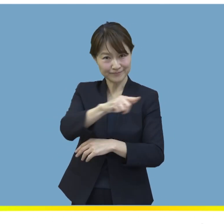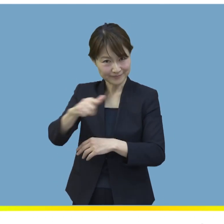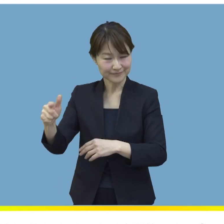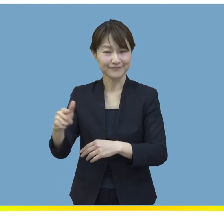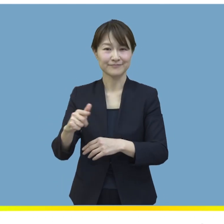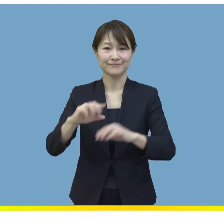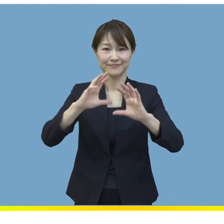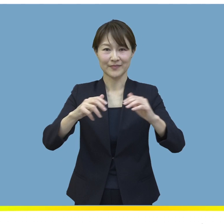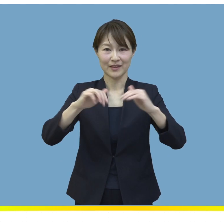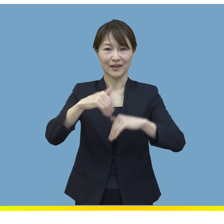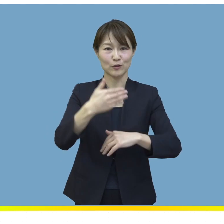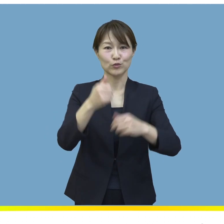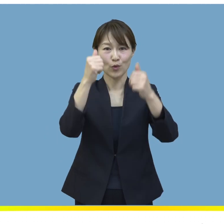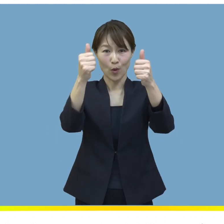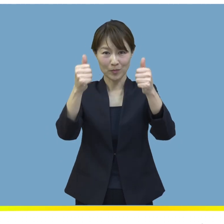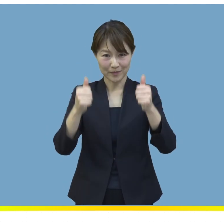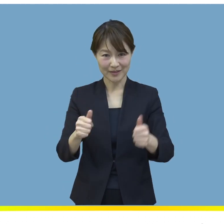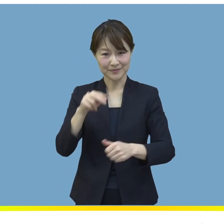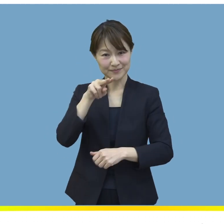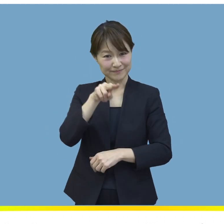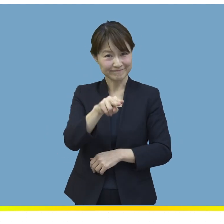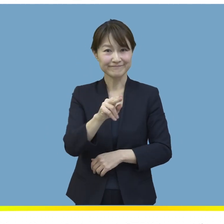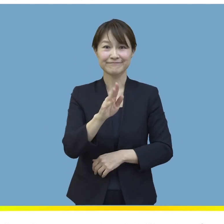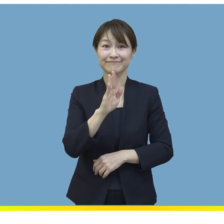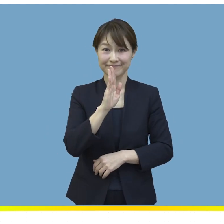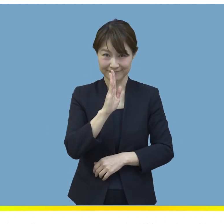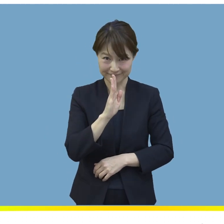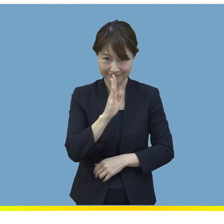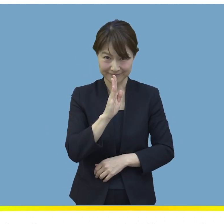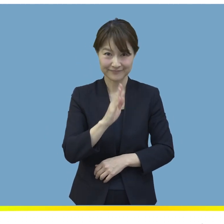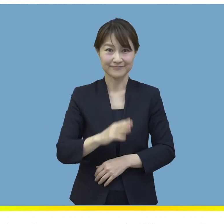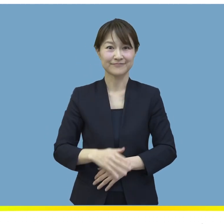のホームページでご覧いただけます